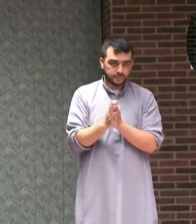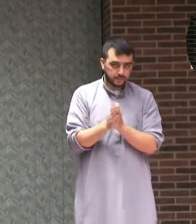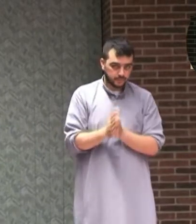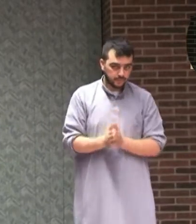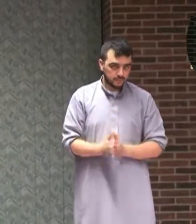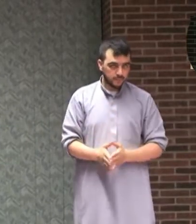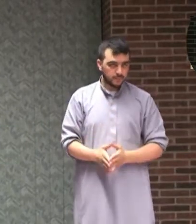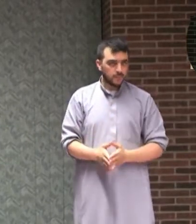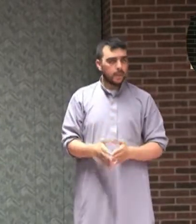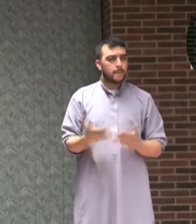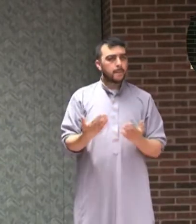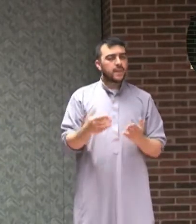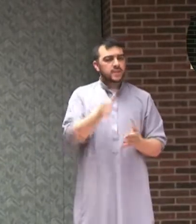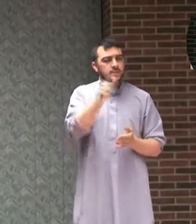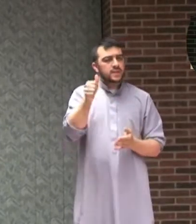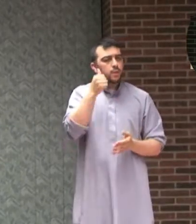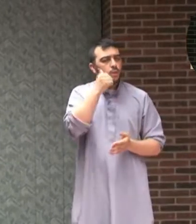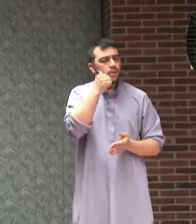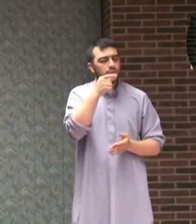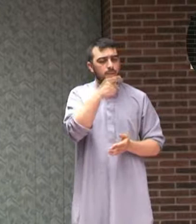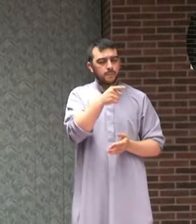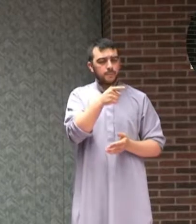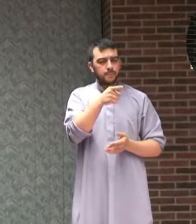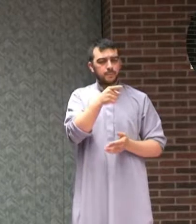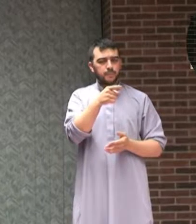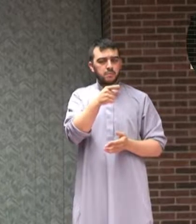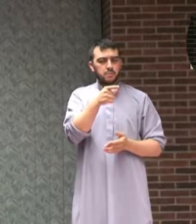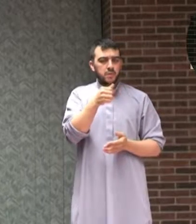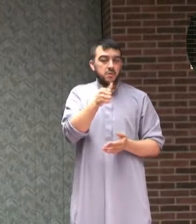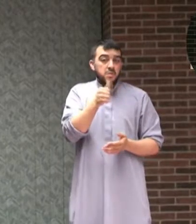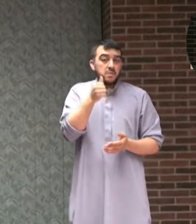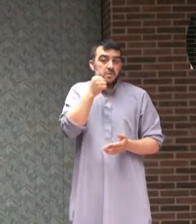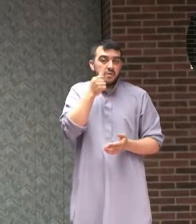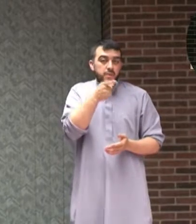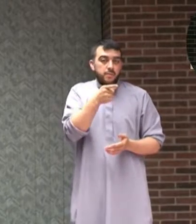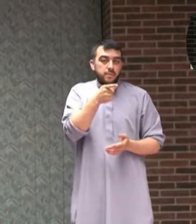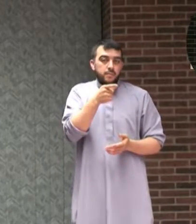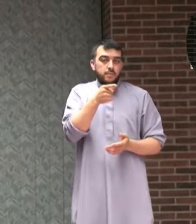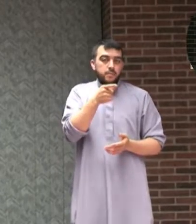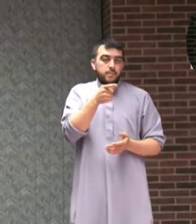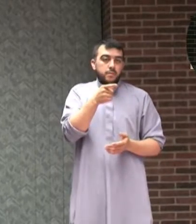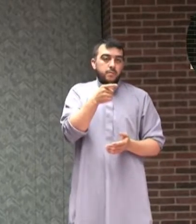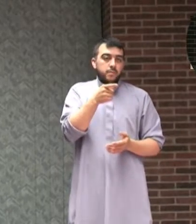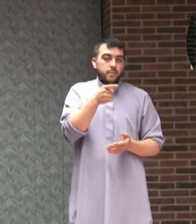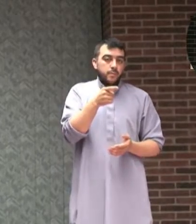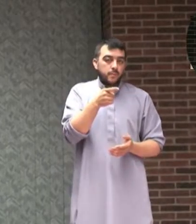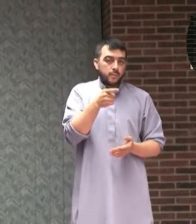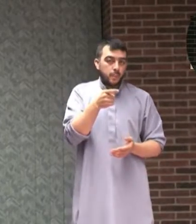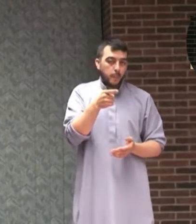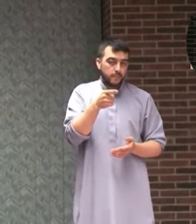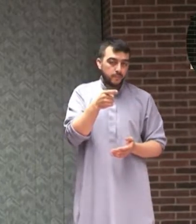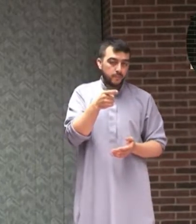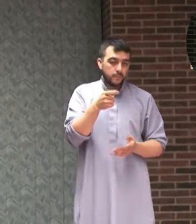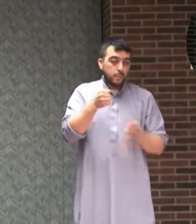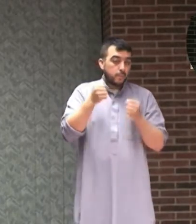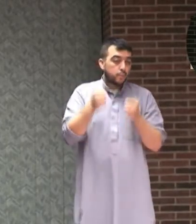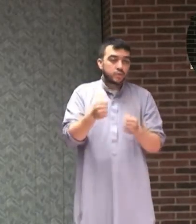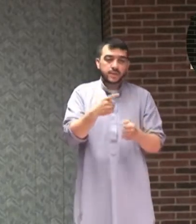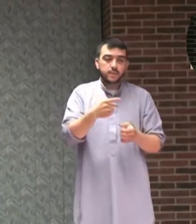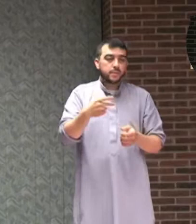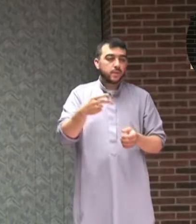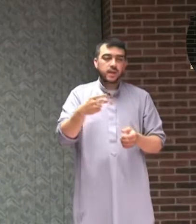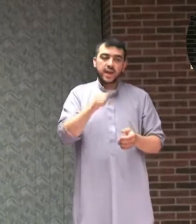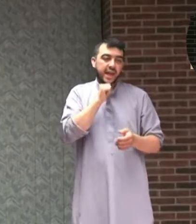ces jours-là. En ce qui concerne les femmes qui auraient dû rompre leur